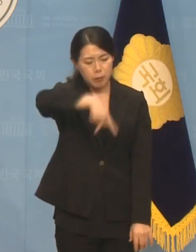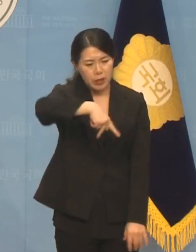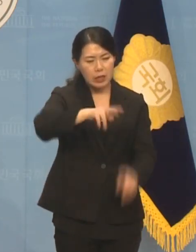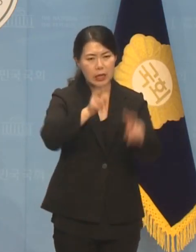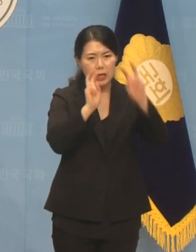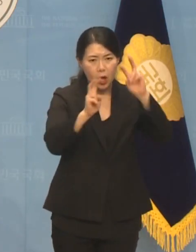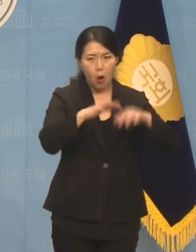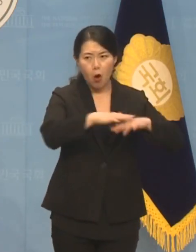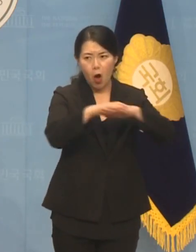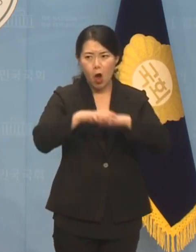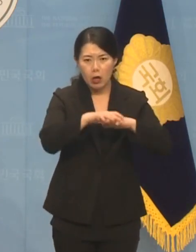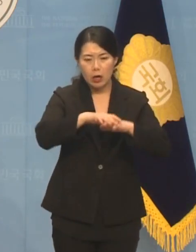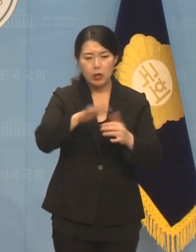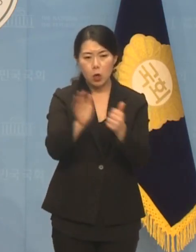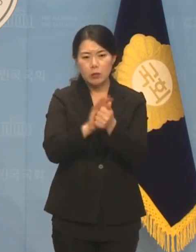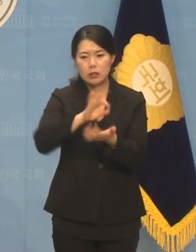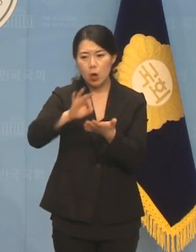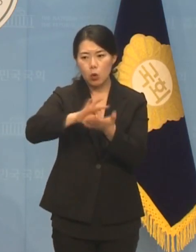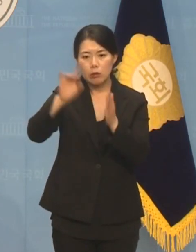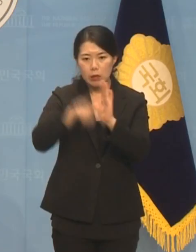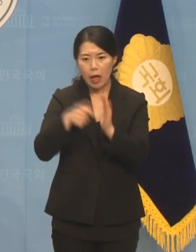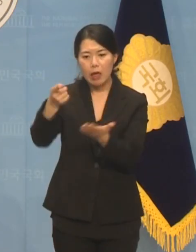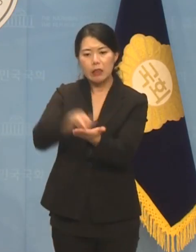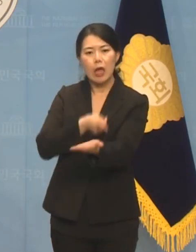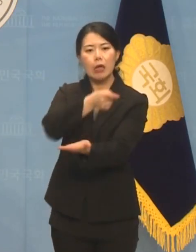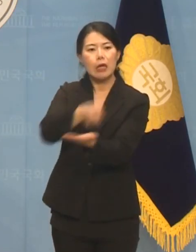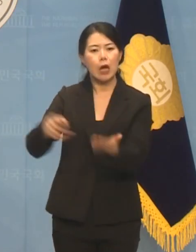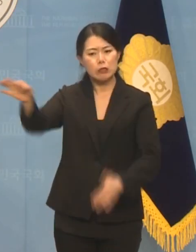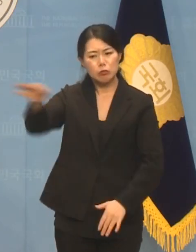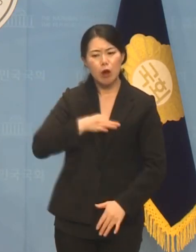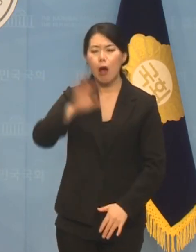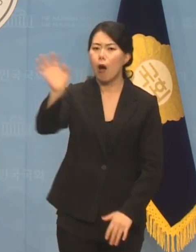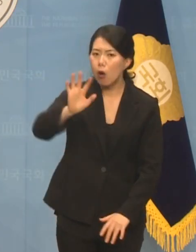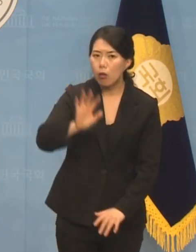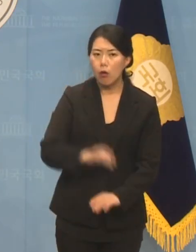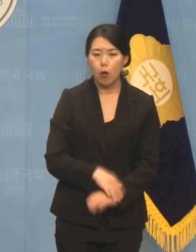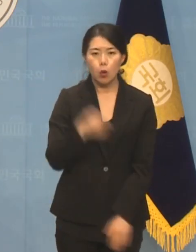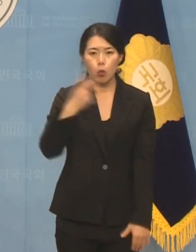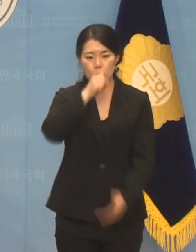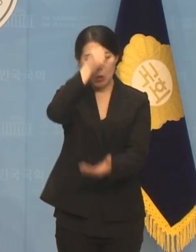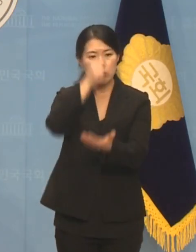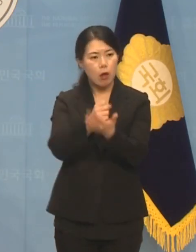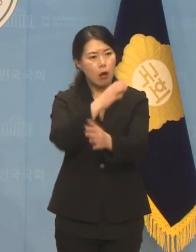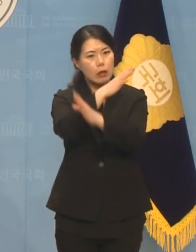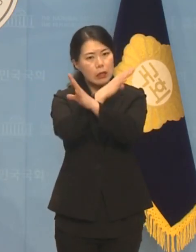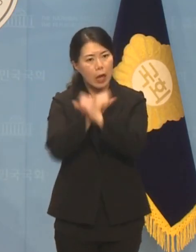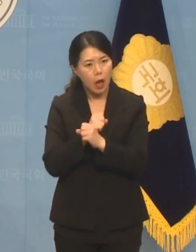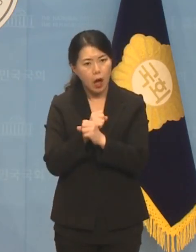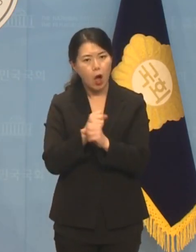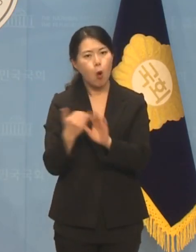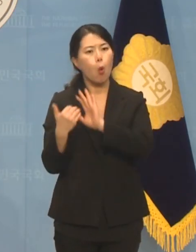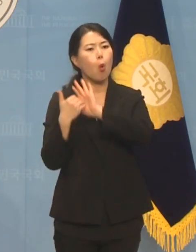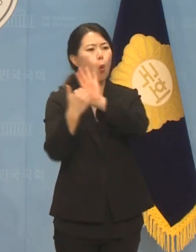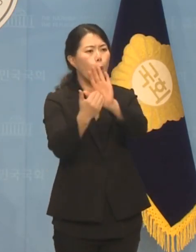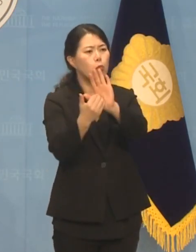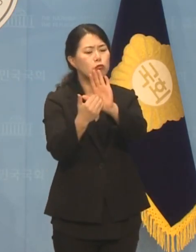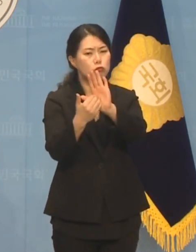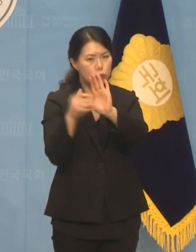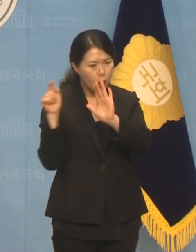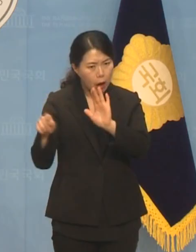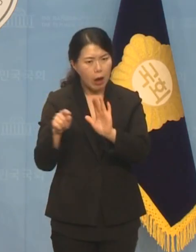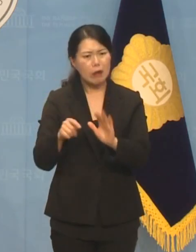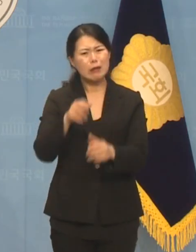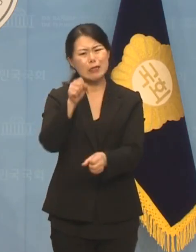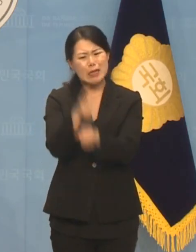네트워크 서비스를 이용하면서 합당한 대가를 지불하지 않거나 정당한 계약 자체를 거부한 사례가